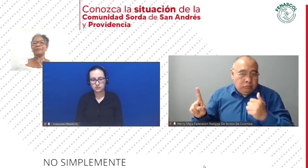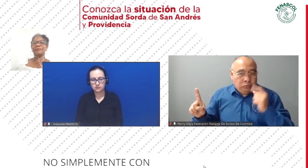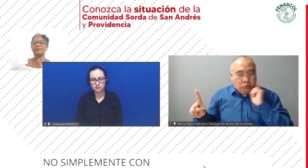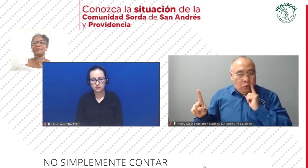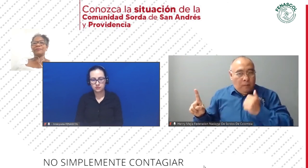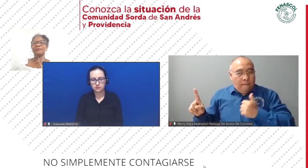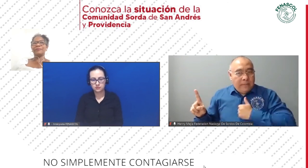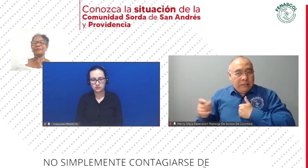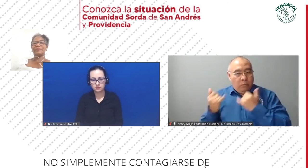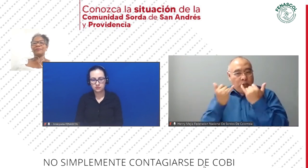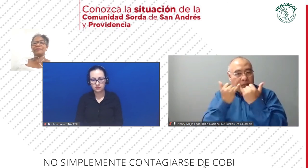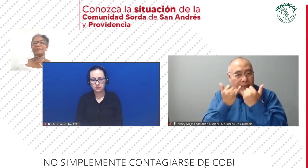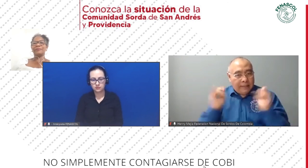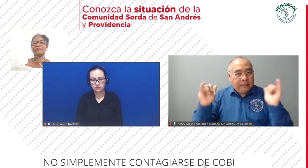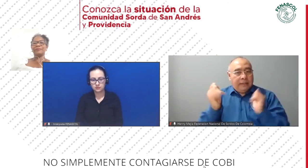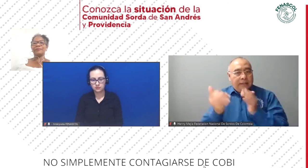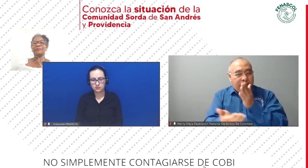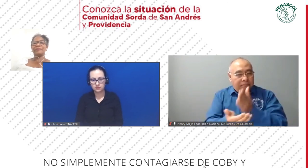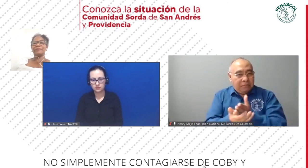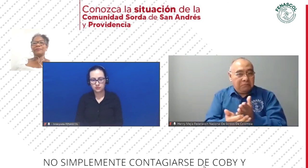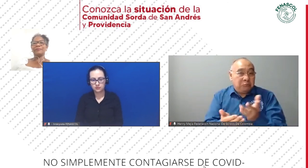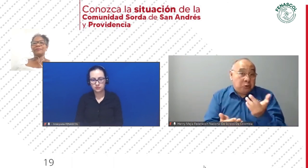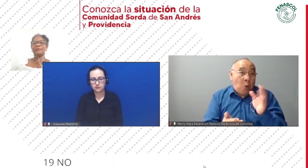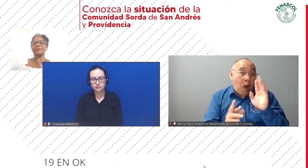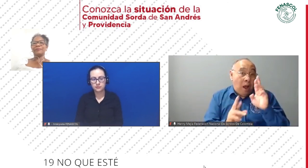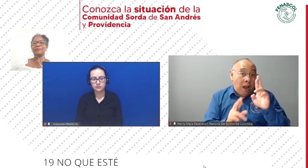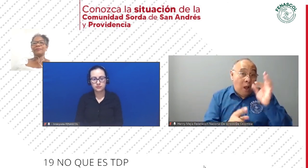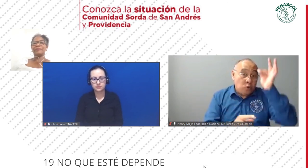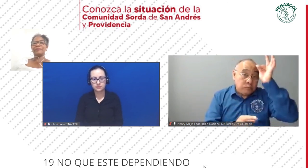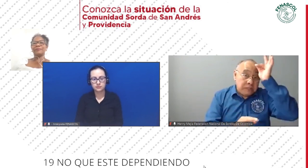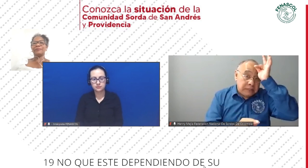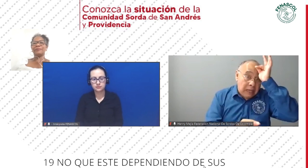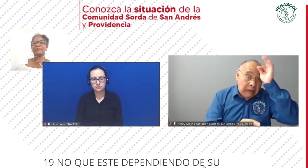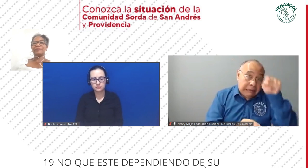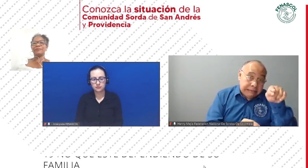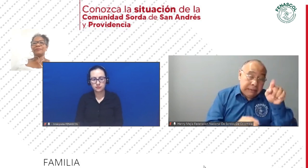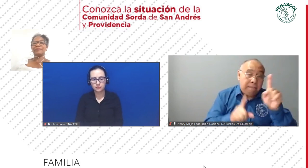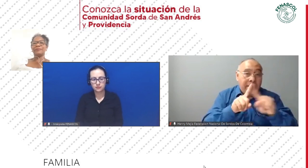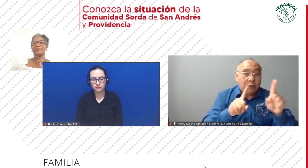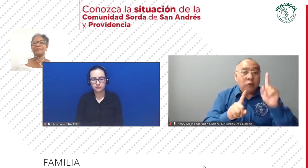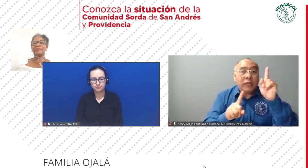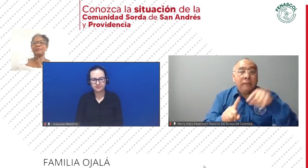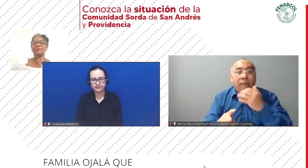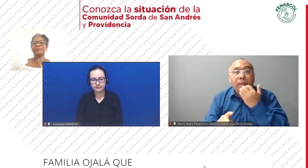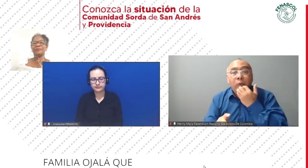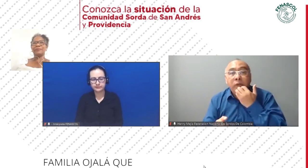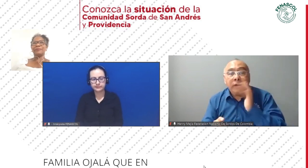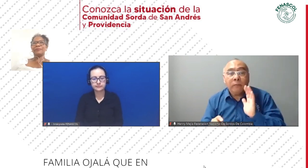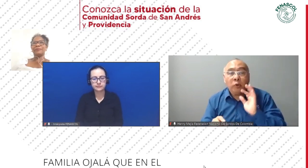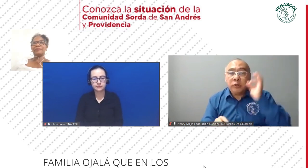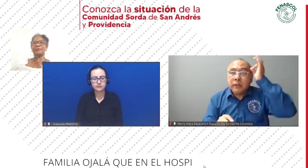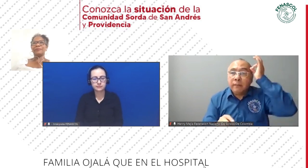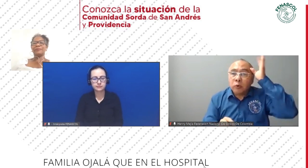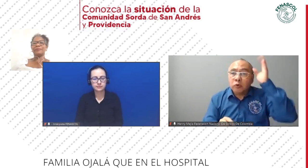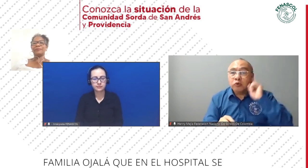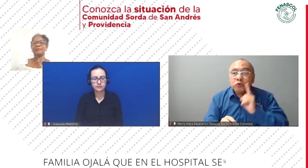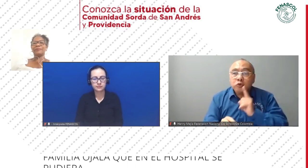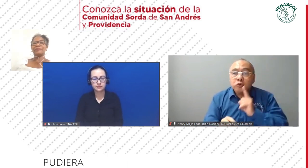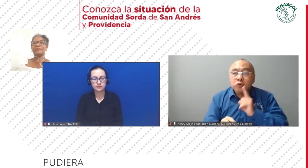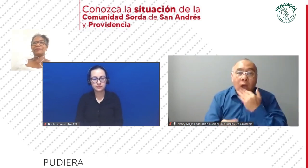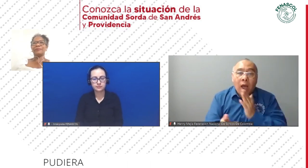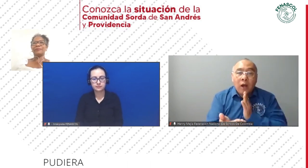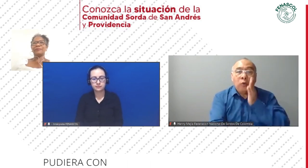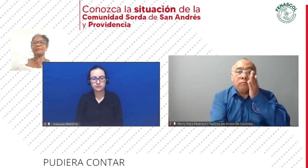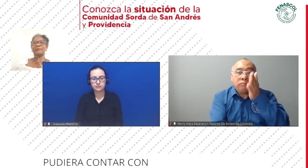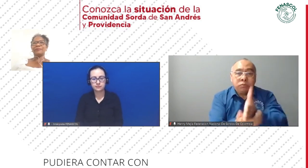contagiarse de kobe y pues no es bueno que esté dependiendo de su familia oa la que en el hospital se pudiera